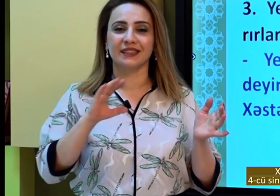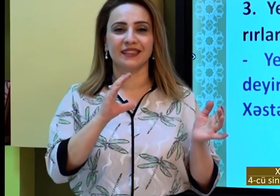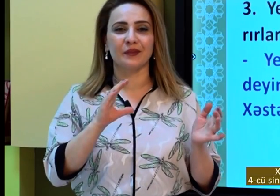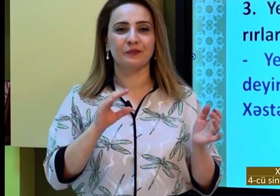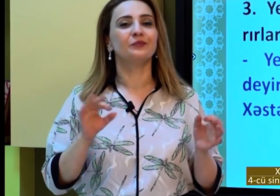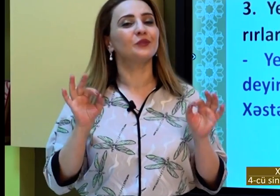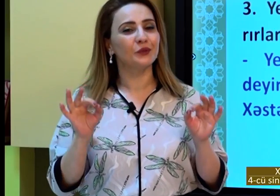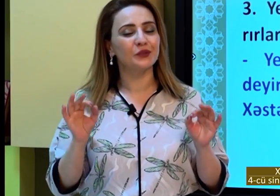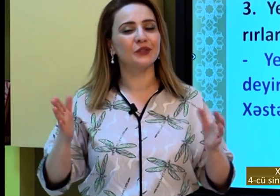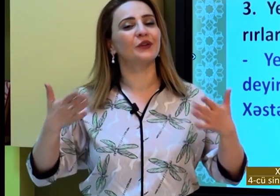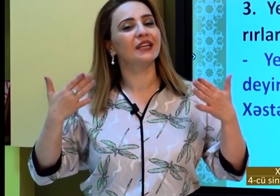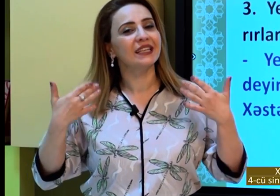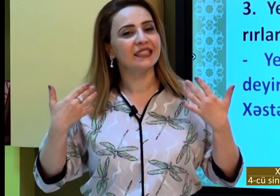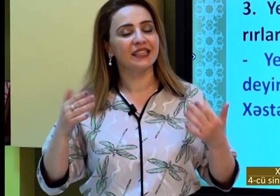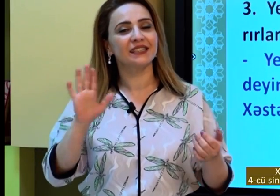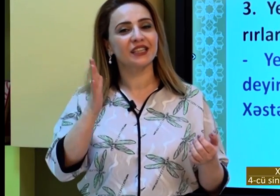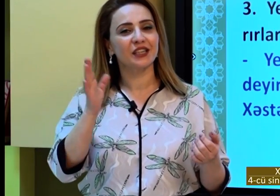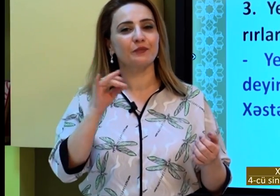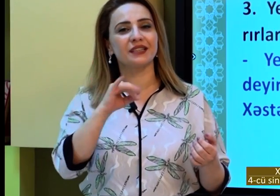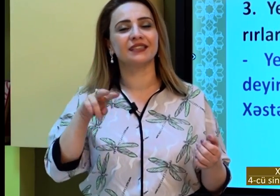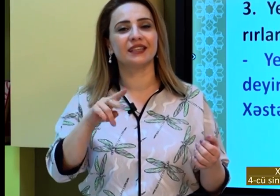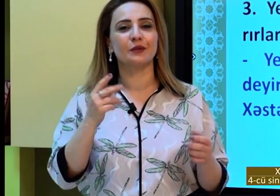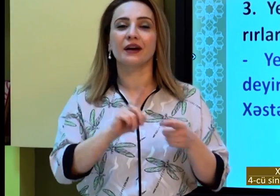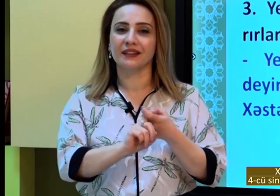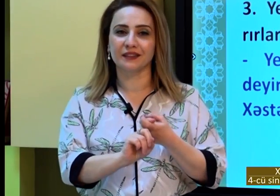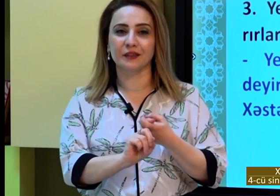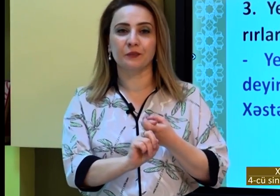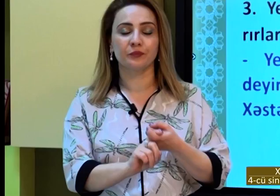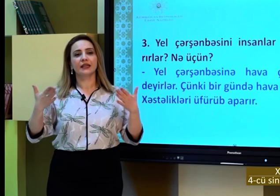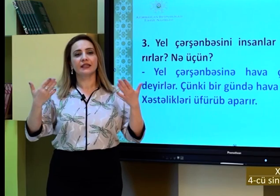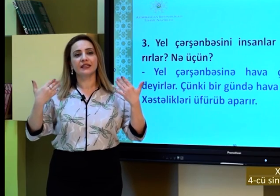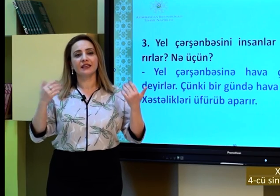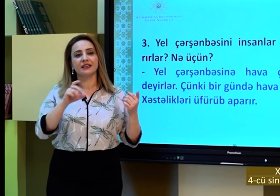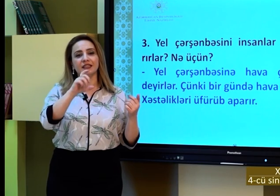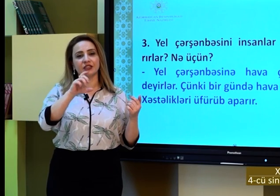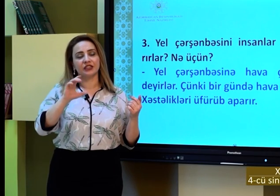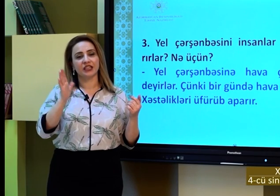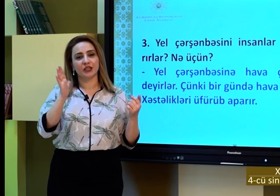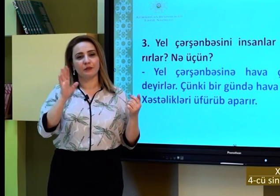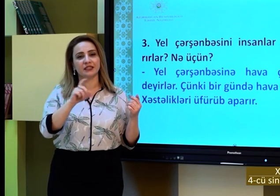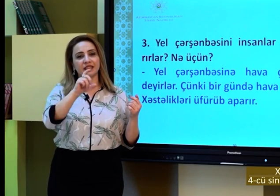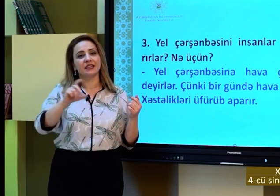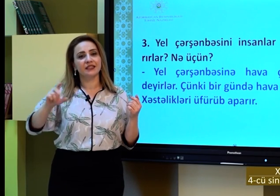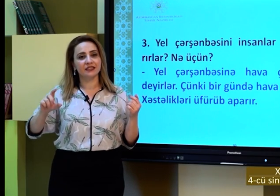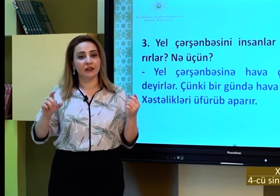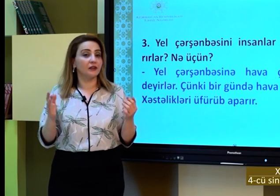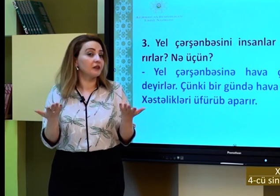isə düzdür, yel çərşənbəsi ilə bağlıdır. Yel çərşənbəsini insanlar